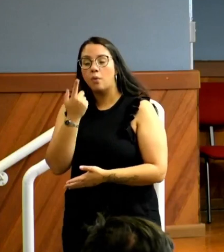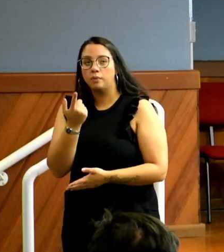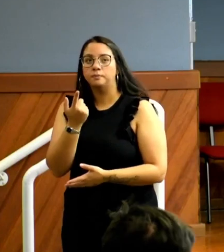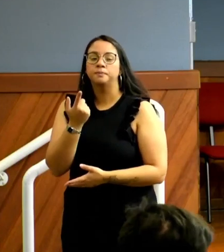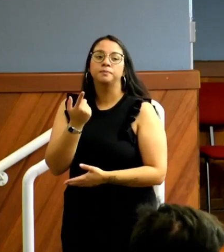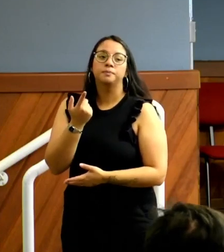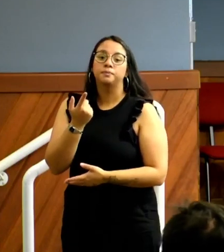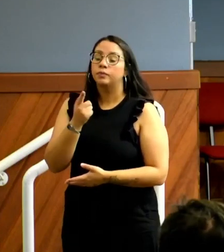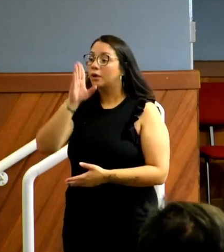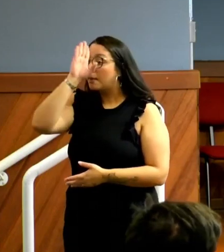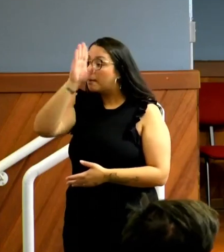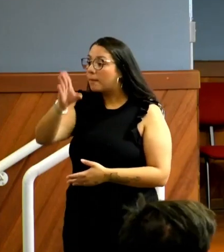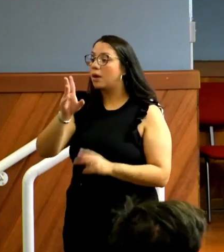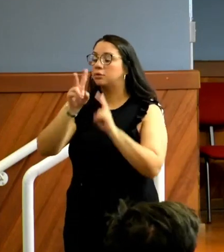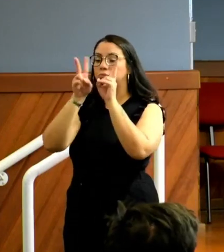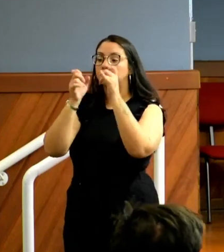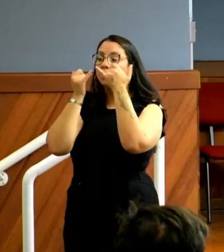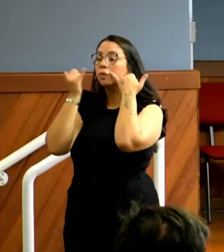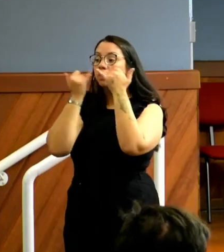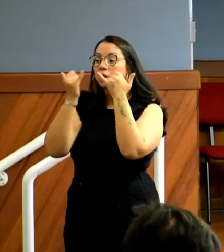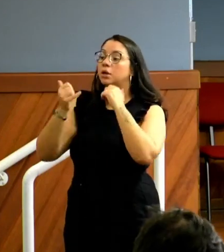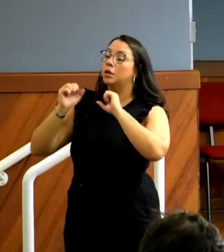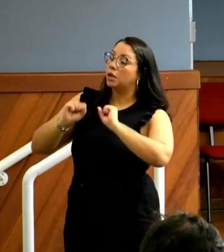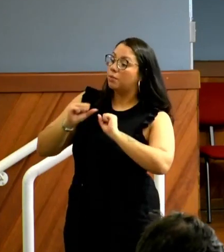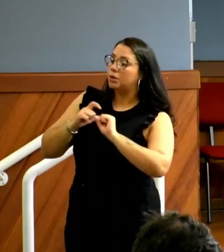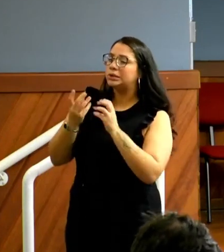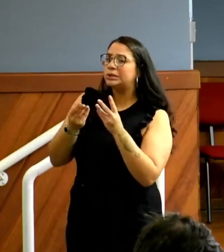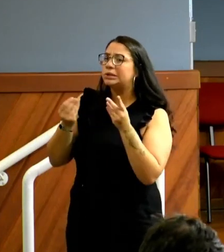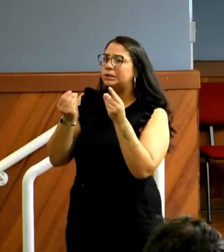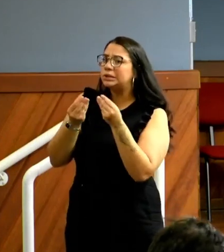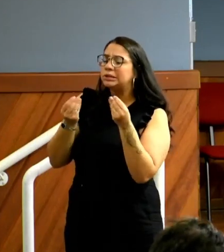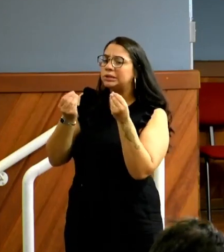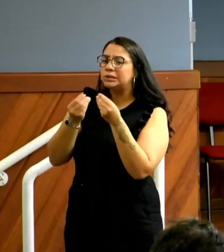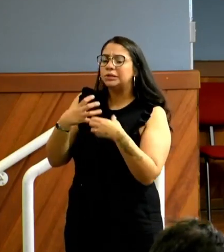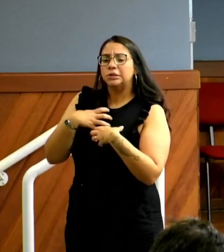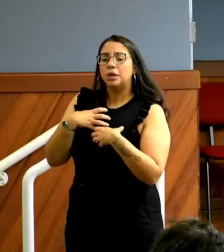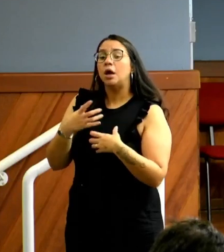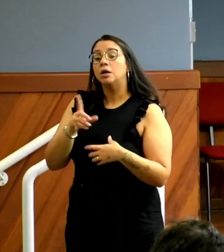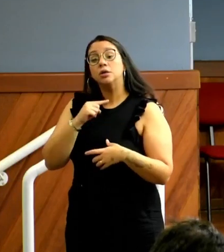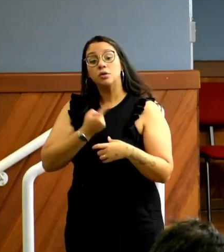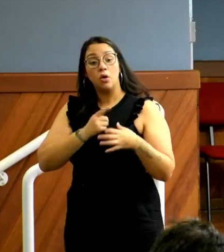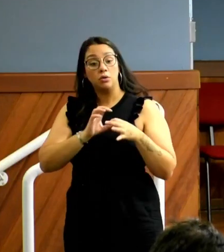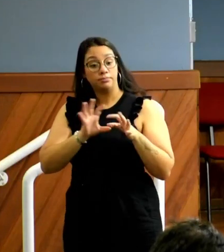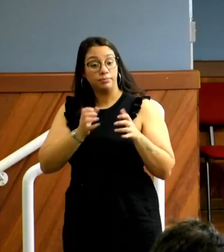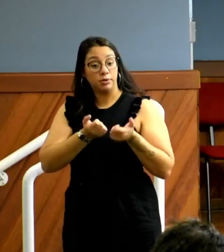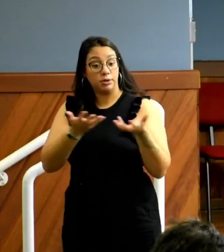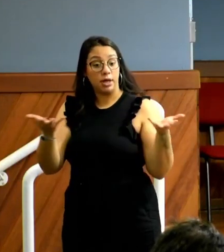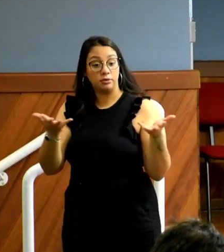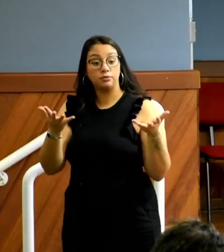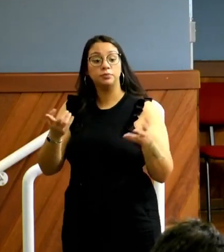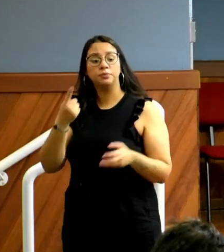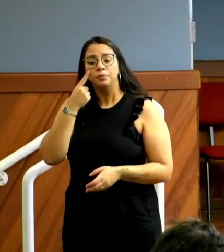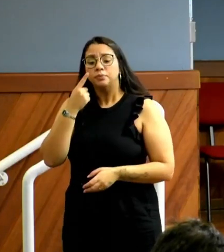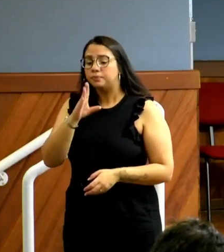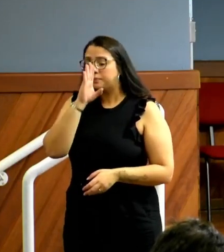é sobre, principalmente, informações que possam ser sensíveis e que nós estamos dando acesso. E aí a grande